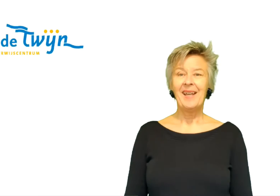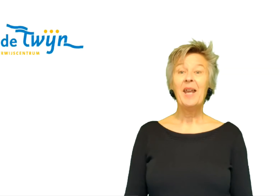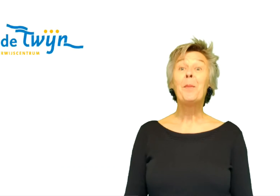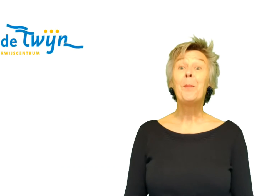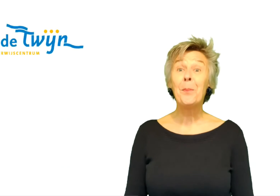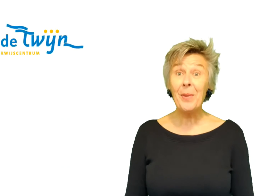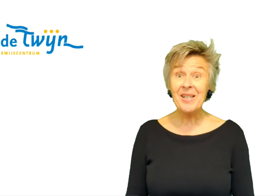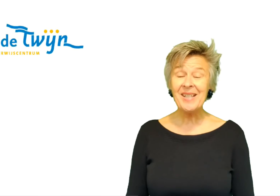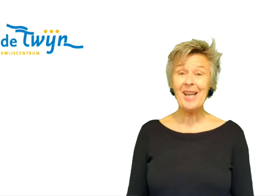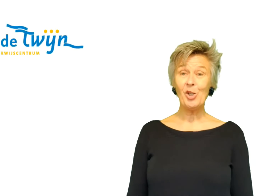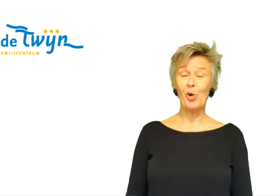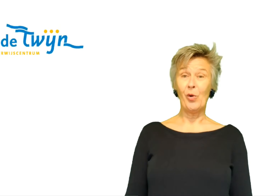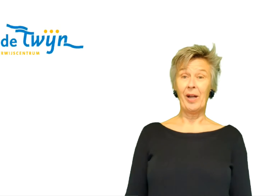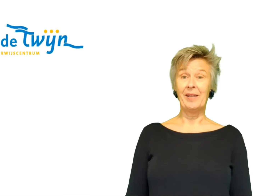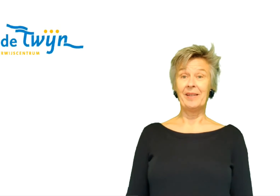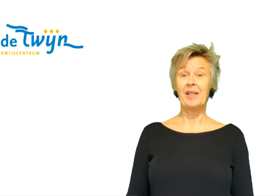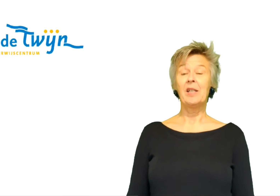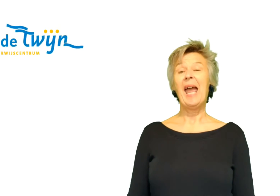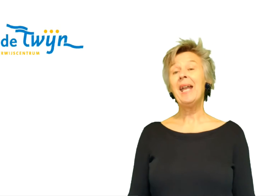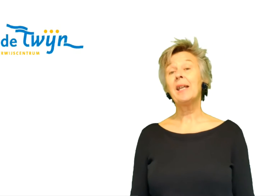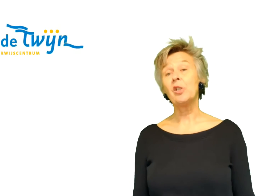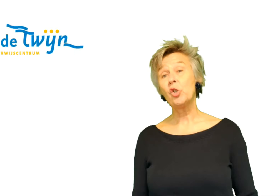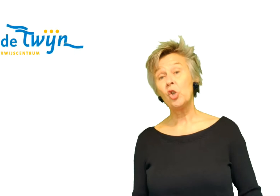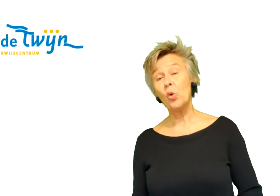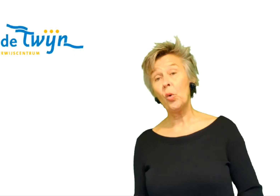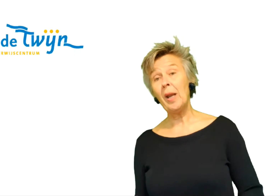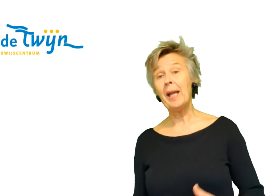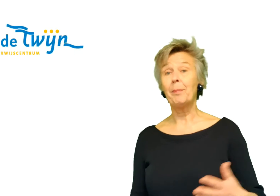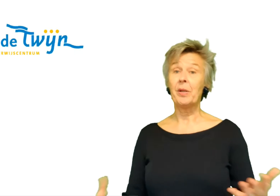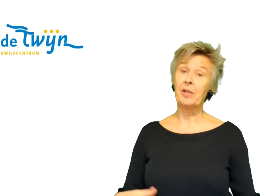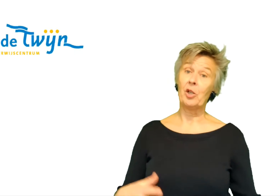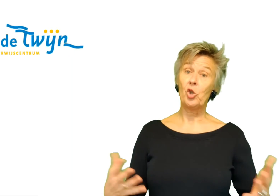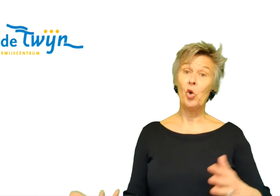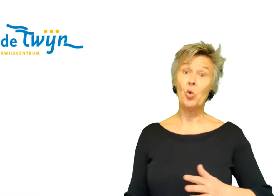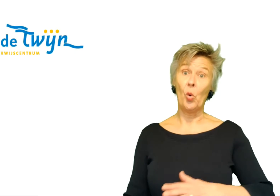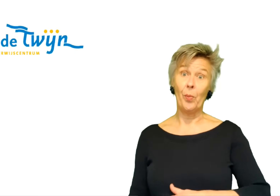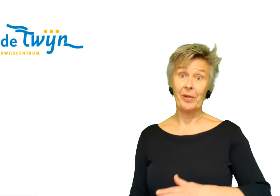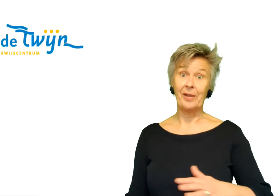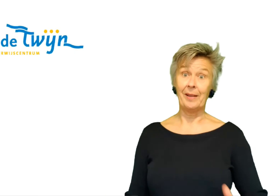En pasta shoka. Eigenlijk is het chocoladepasta, chocopasta.